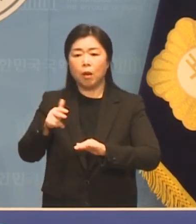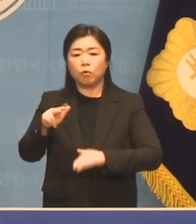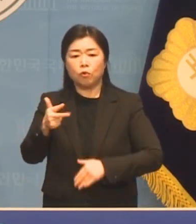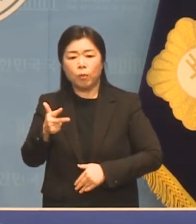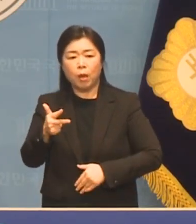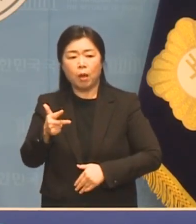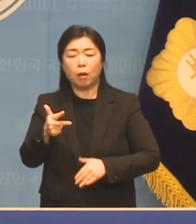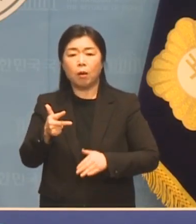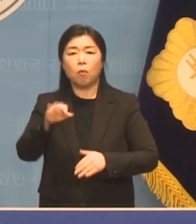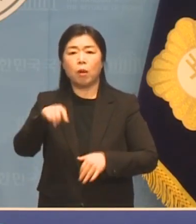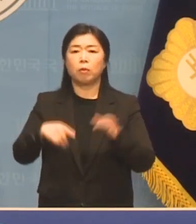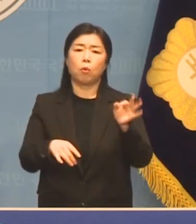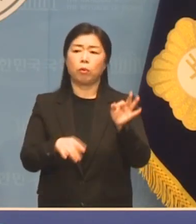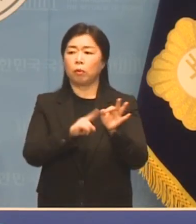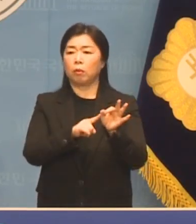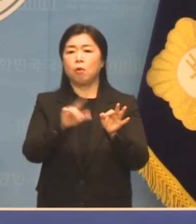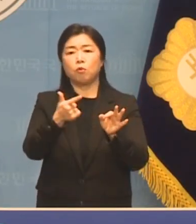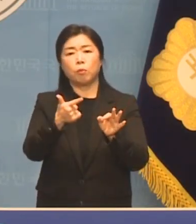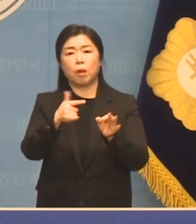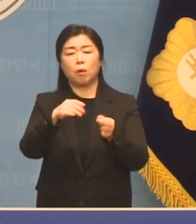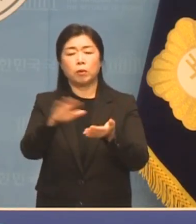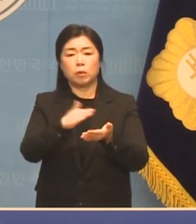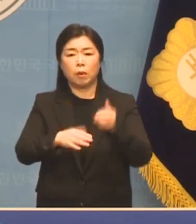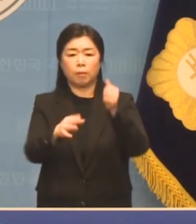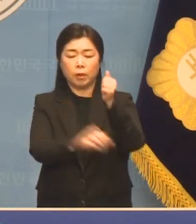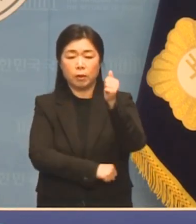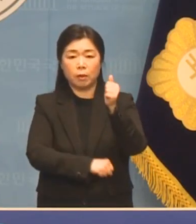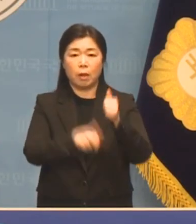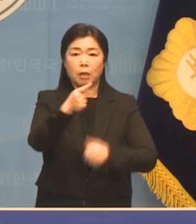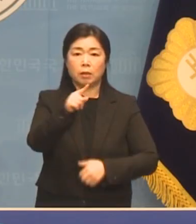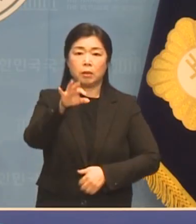600원가량의 금액을 편취한 장수진,